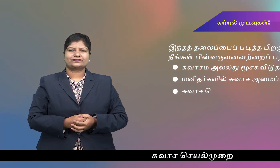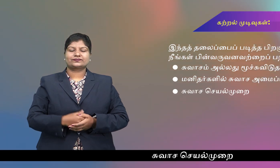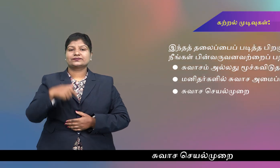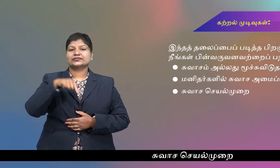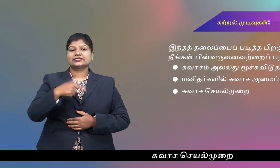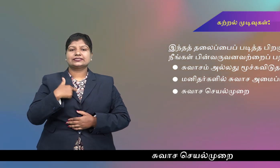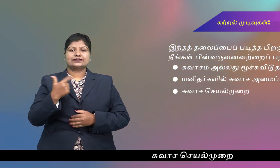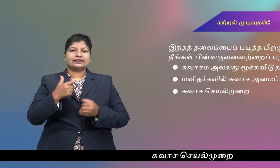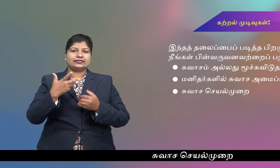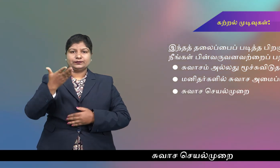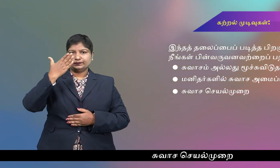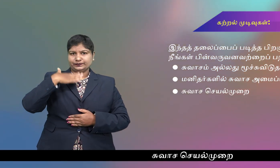சுவாச செயல்முறை,